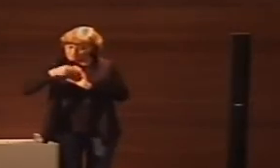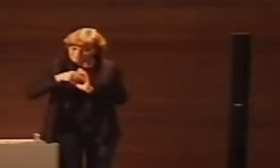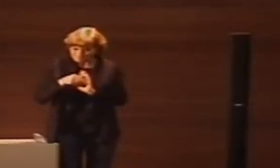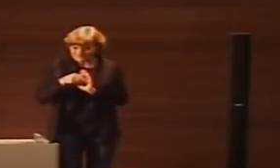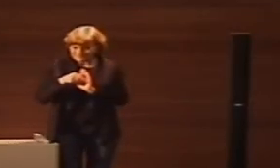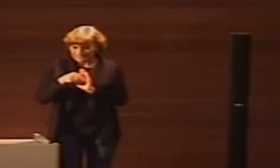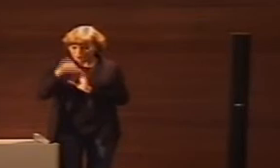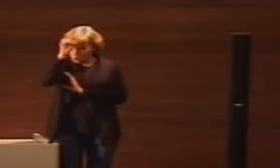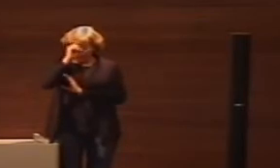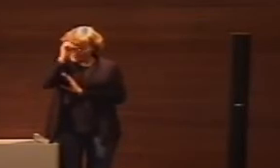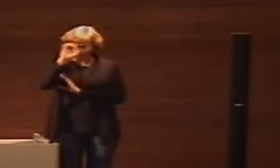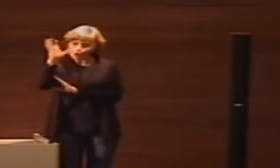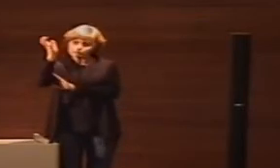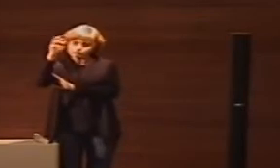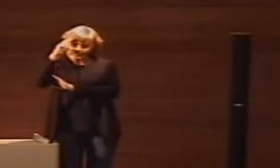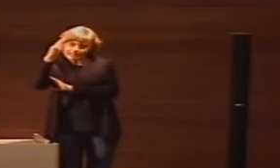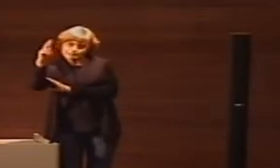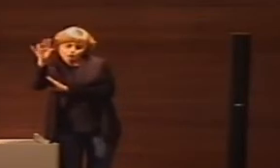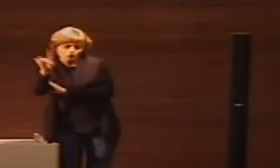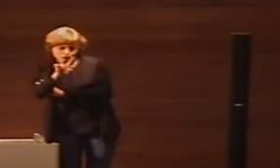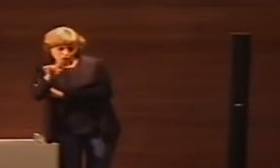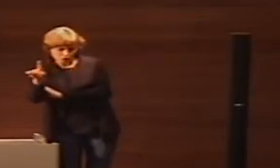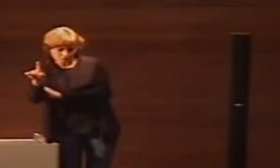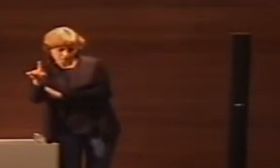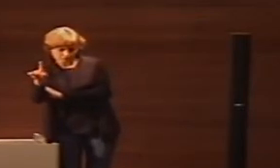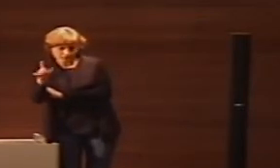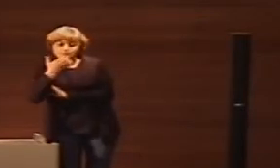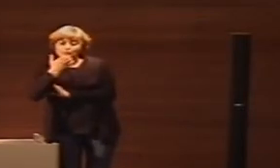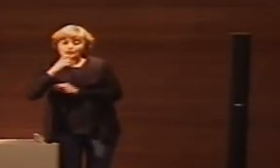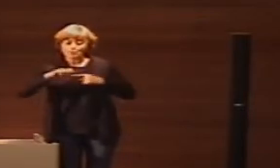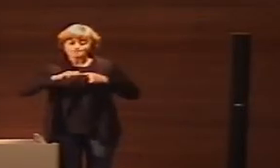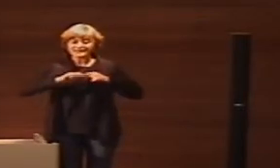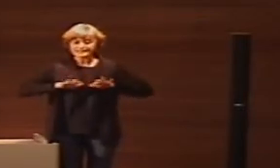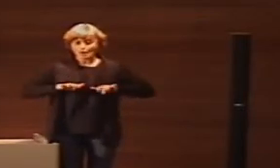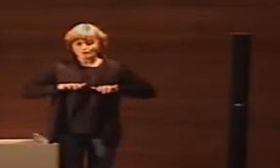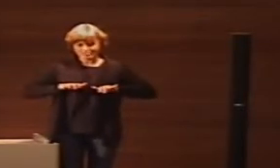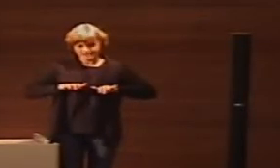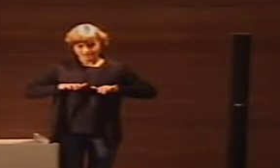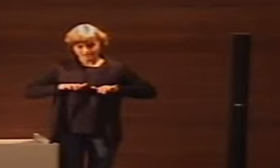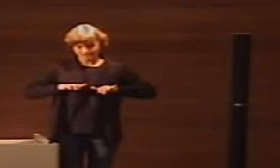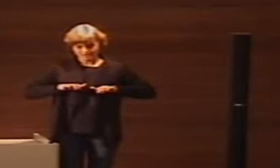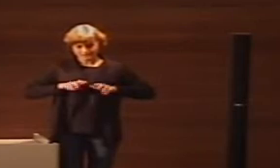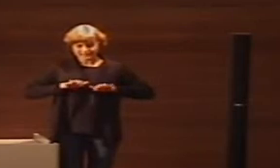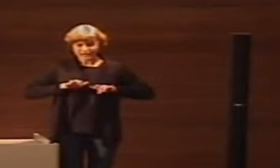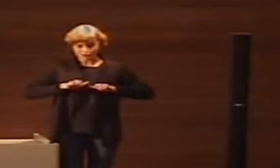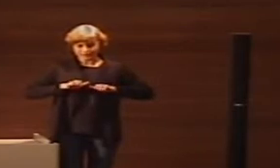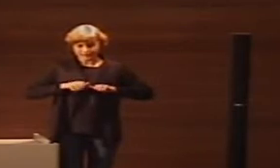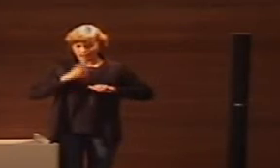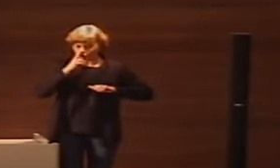las compras públicas. Hay mucha experiencia ya con el tema de materiales de oficinas, pero también otras cuestiones,